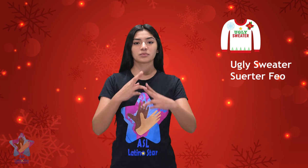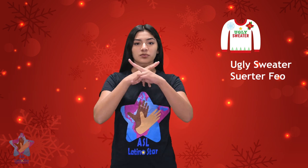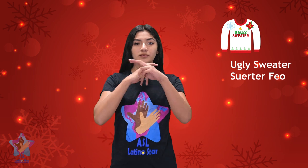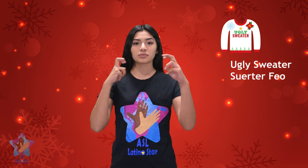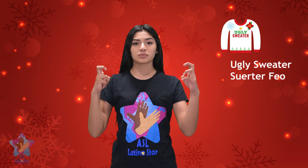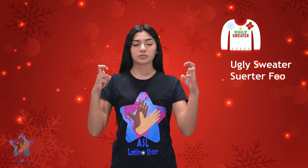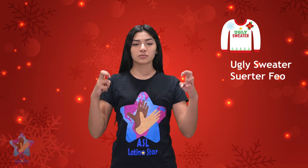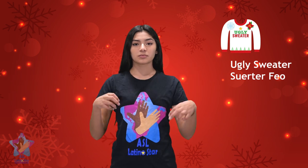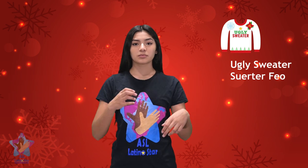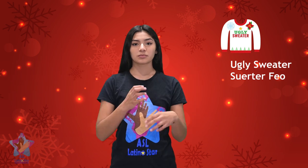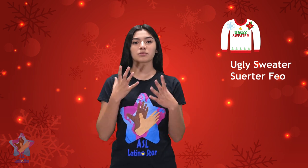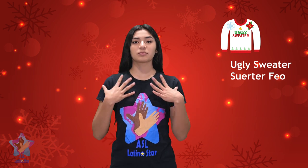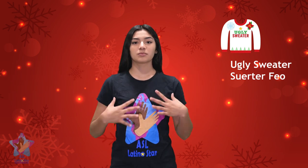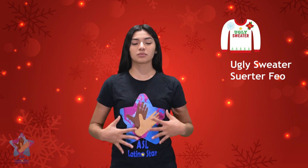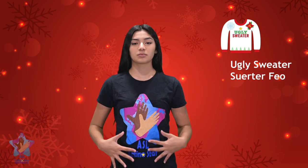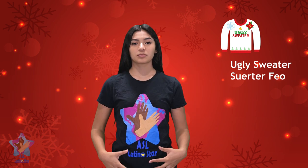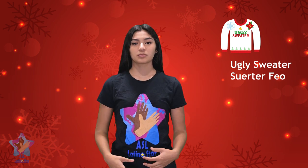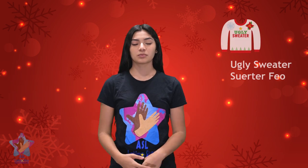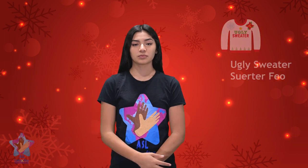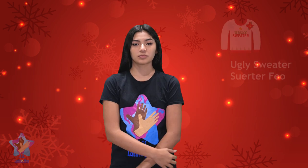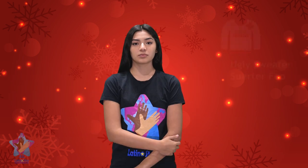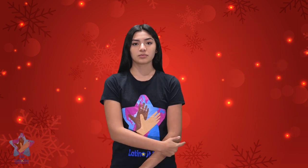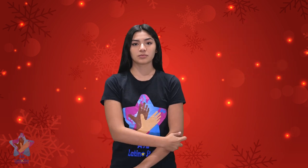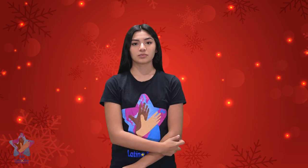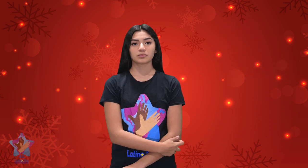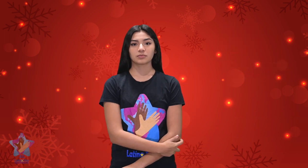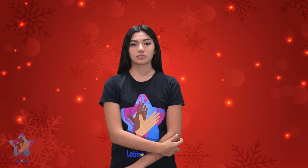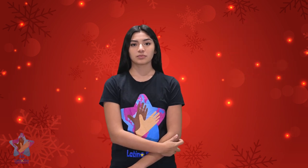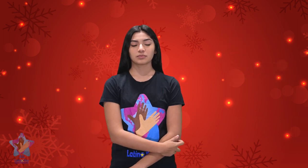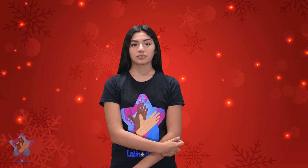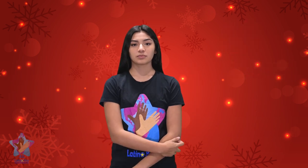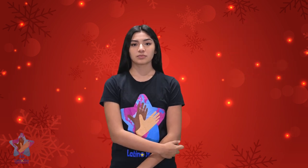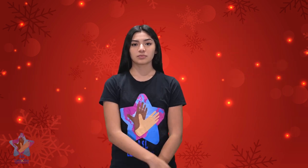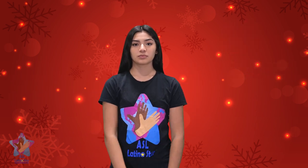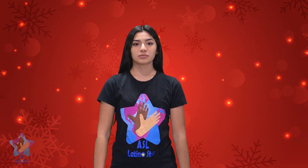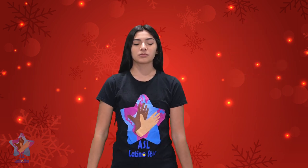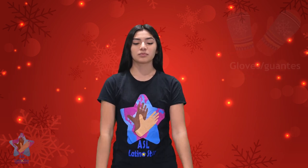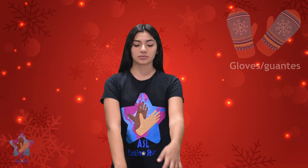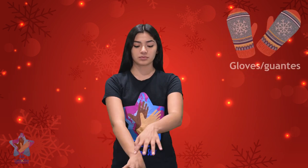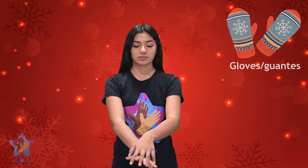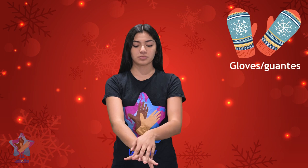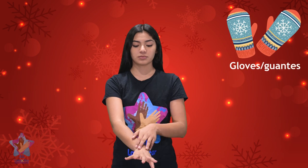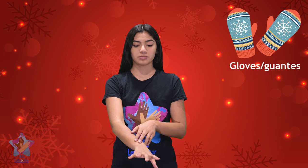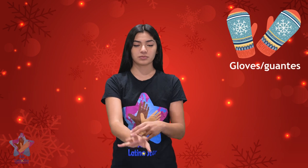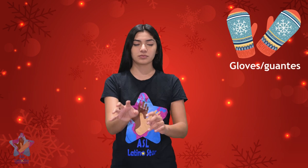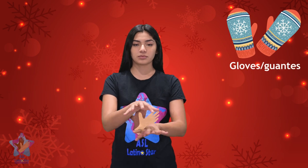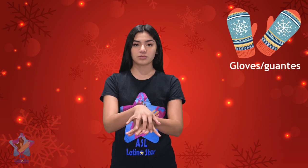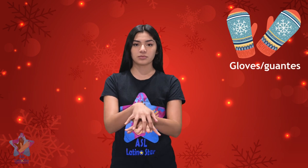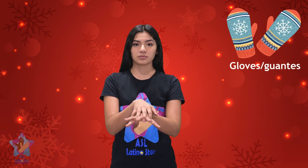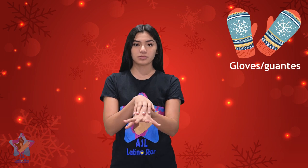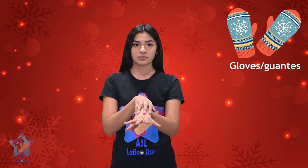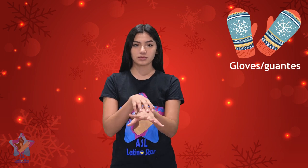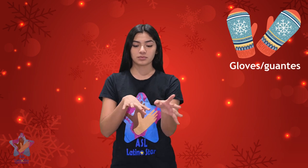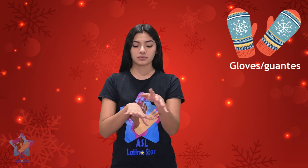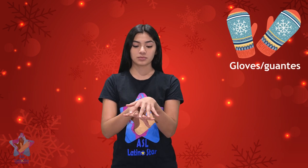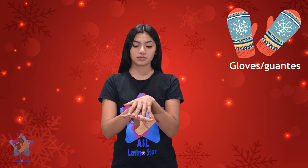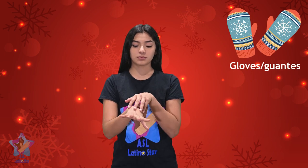feo. Sweater feo. Gloves. Guantes. Guantes. Guantes.